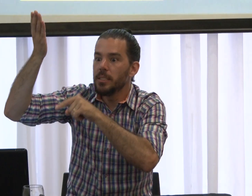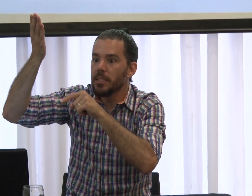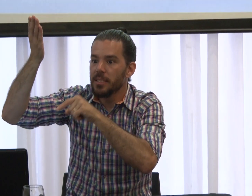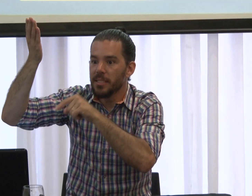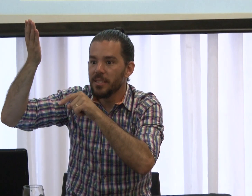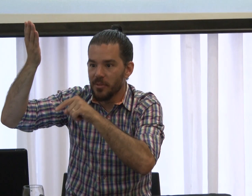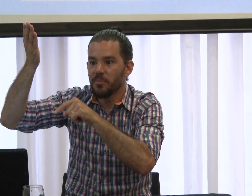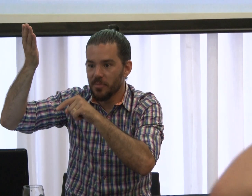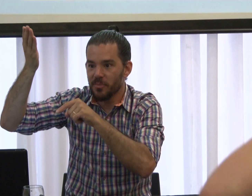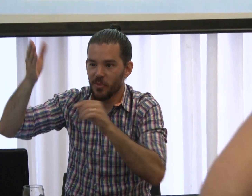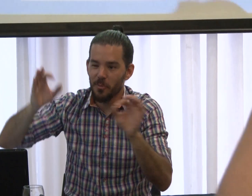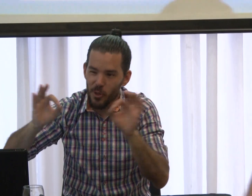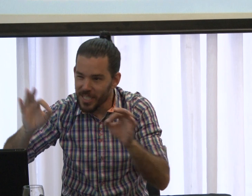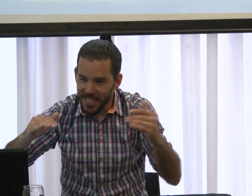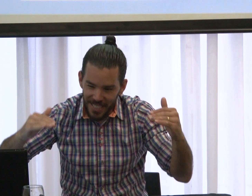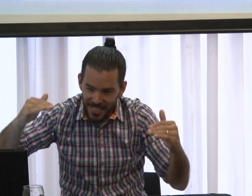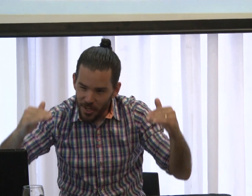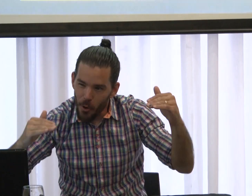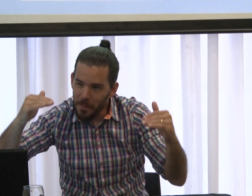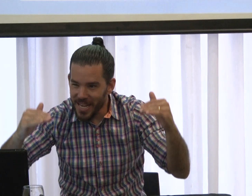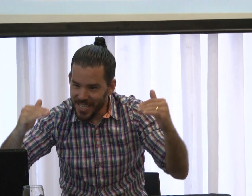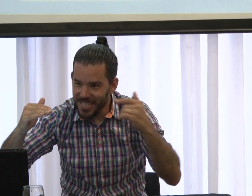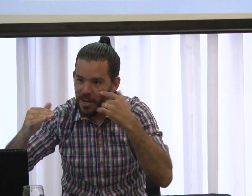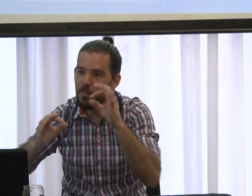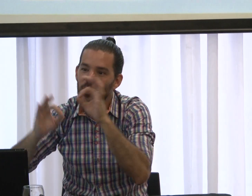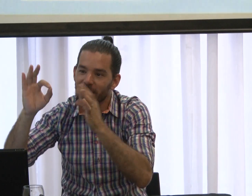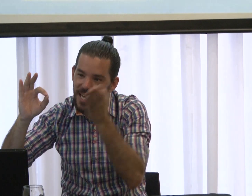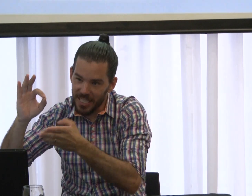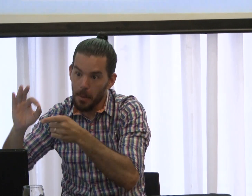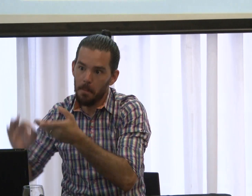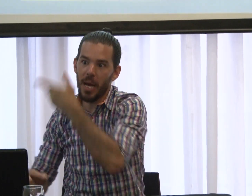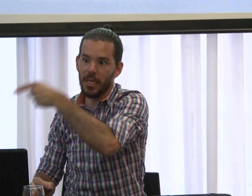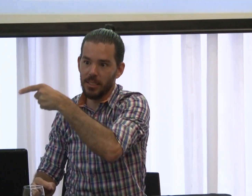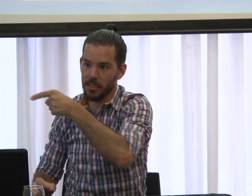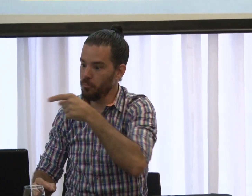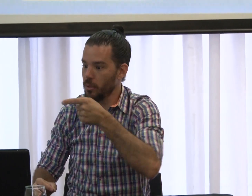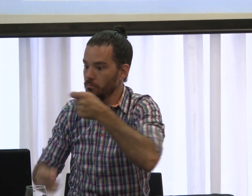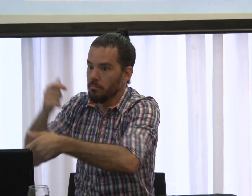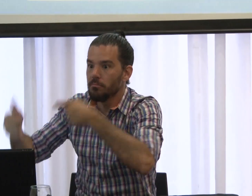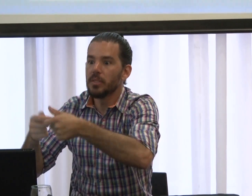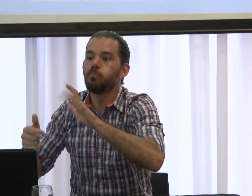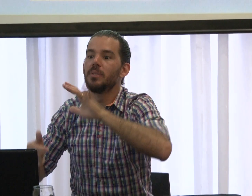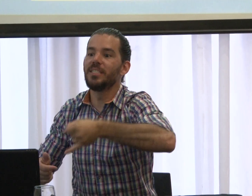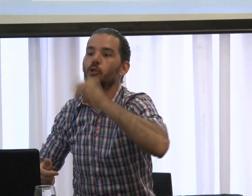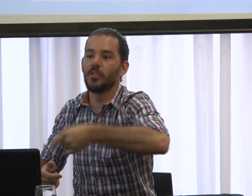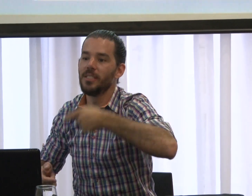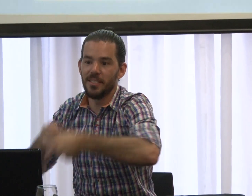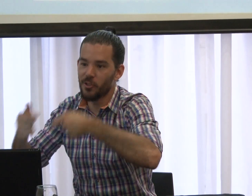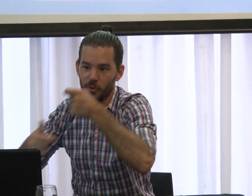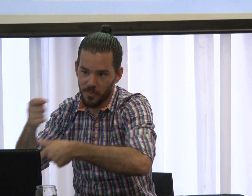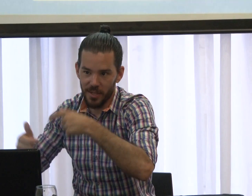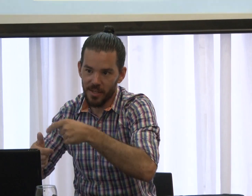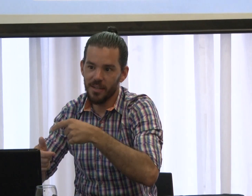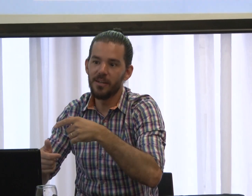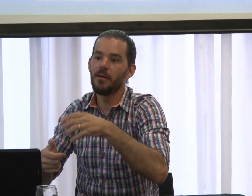hay más porcentaje en la comunidad sorda que utiliza más lo que es la computadora que los que son los oyentes, porque siempre sí o sí van a comprar y